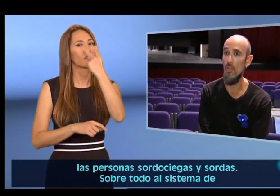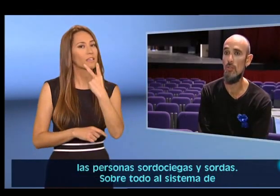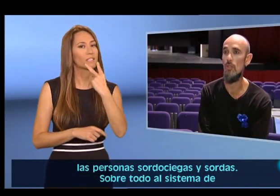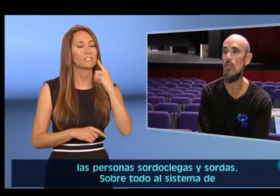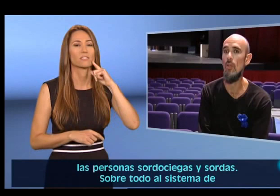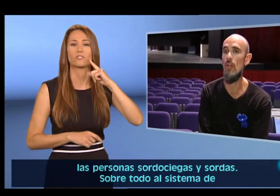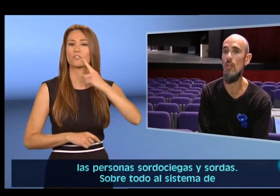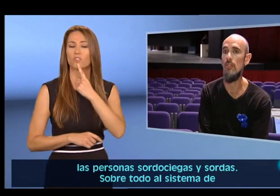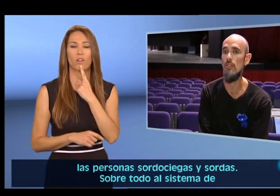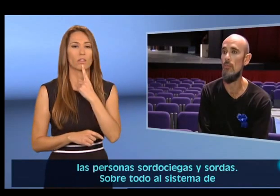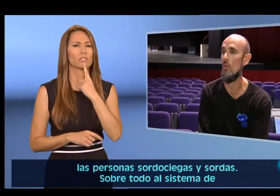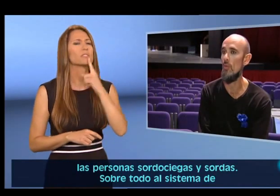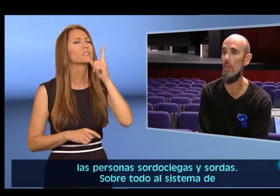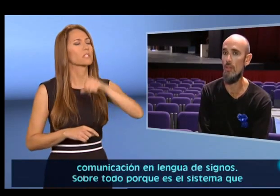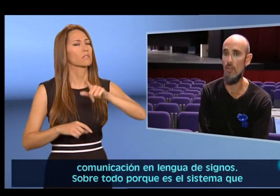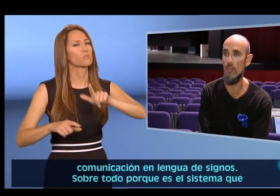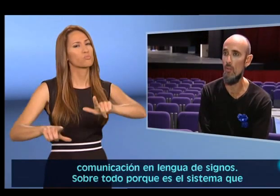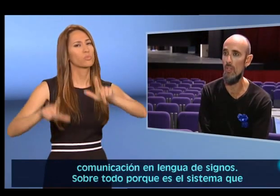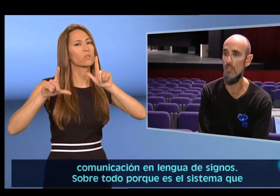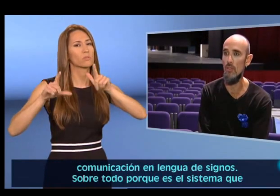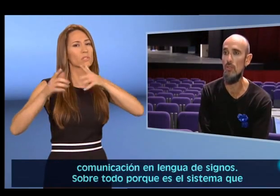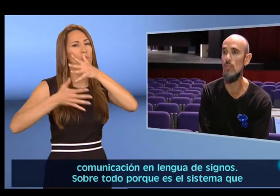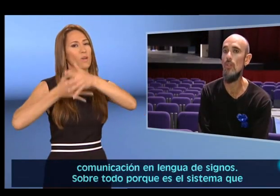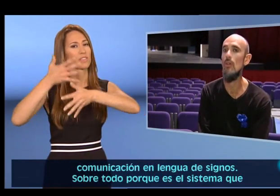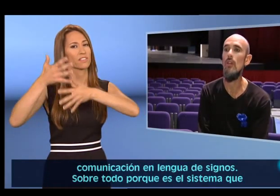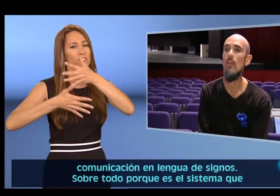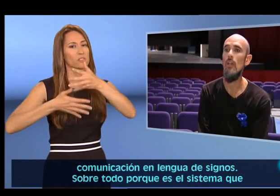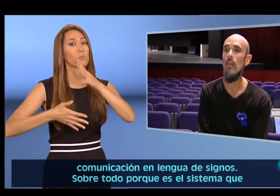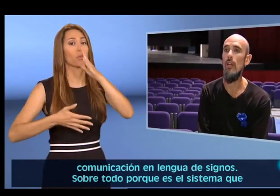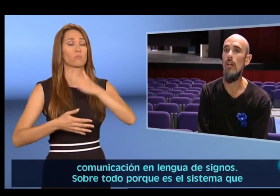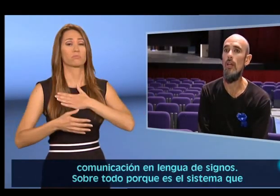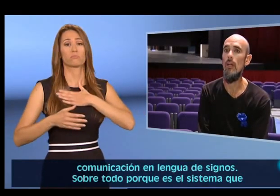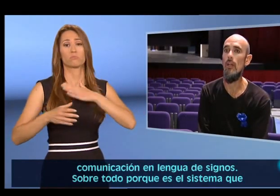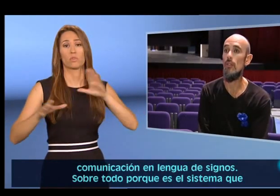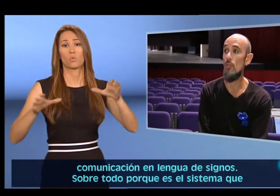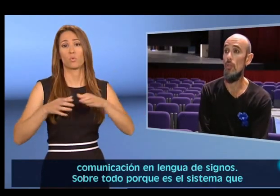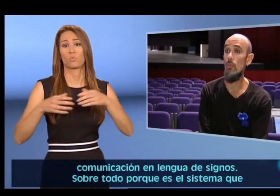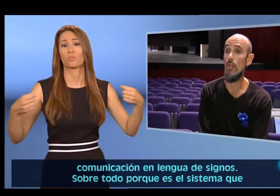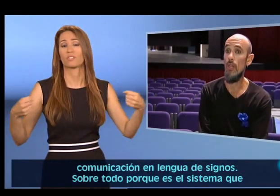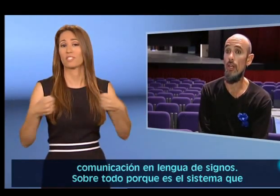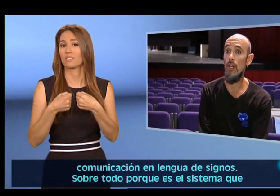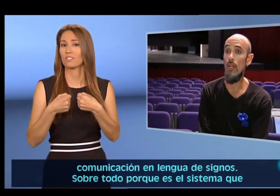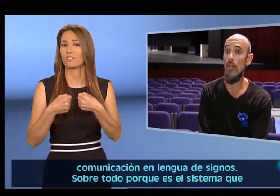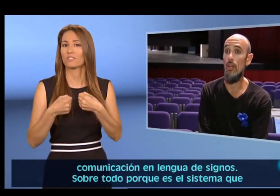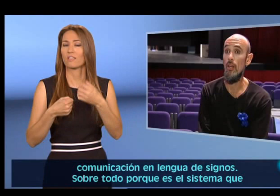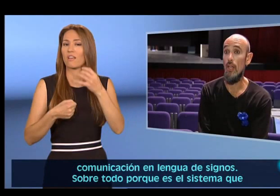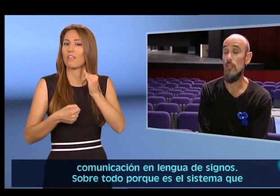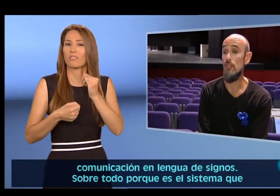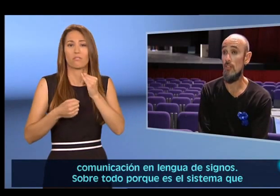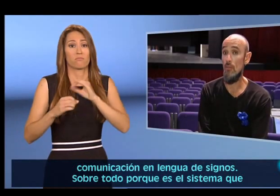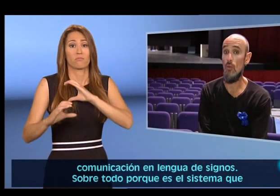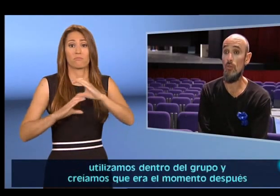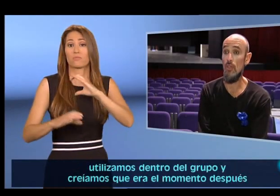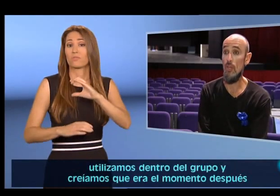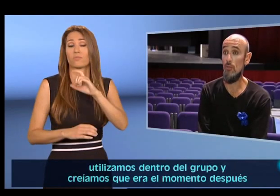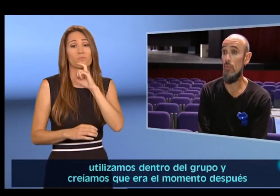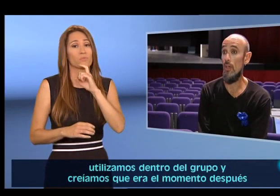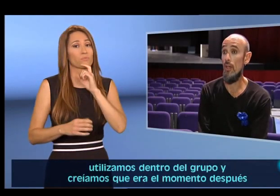sobre todo al sistema de comunicación en lengua de signos, sobre todo porque es el sistema que utilizamos